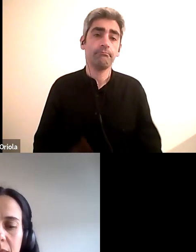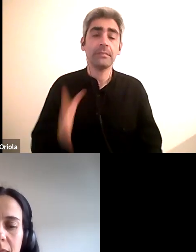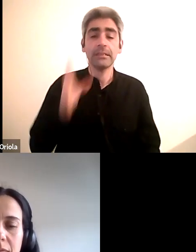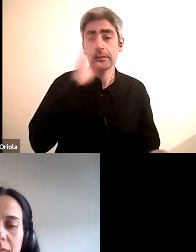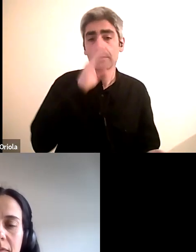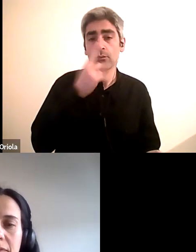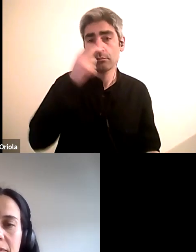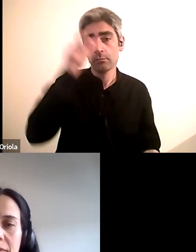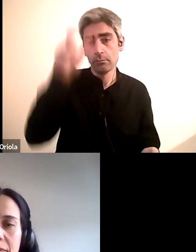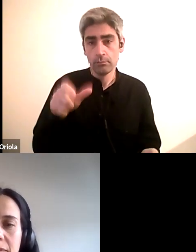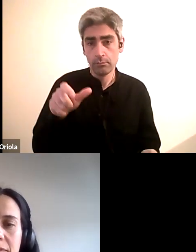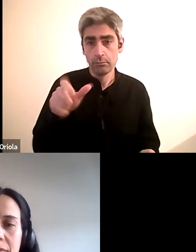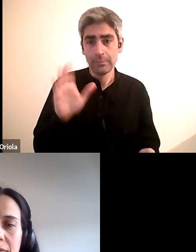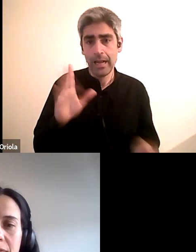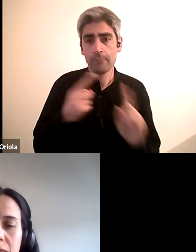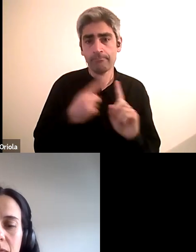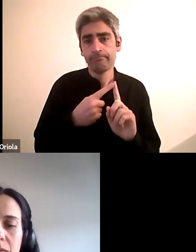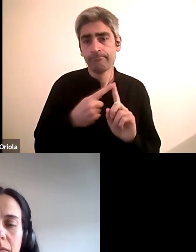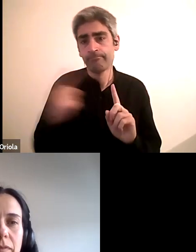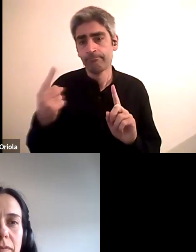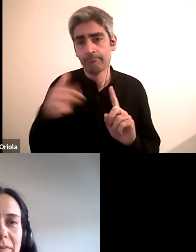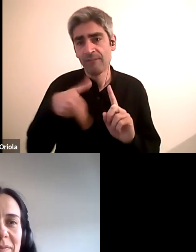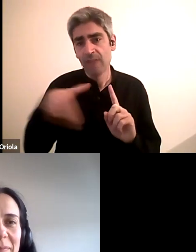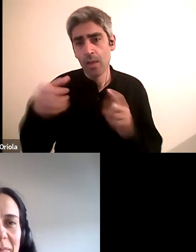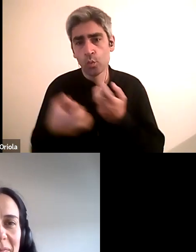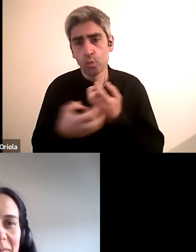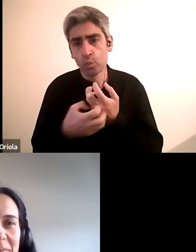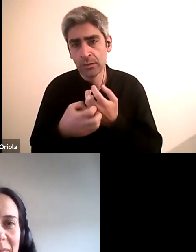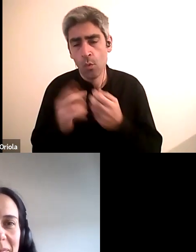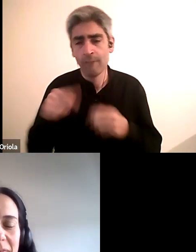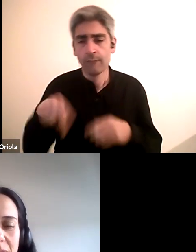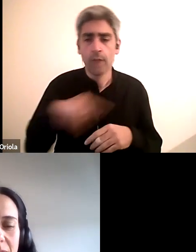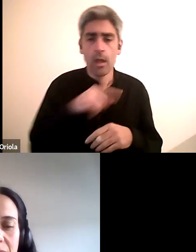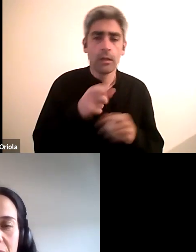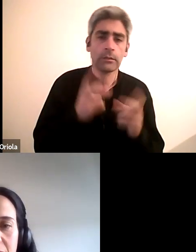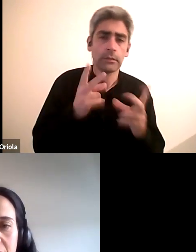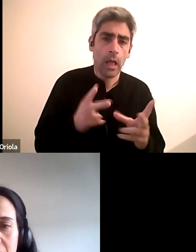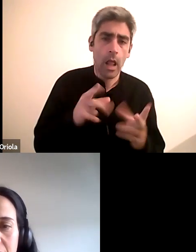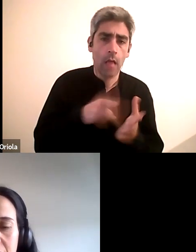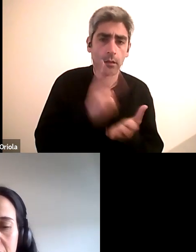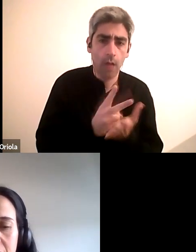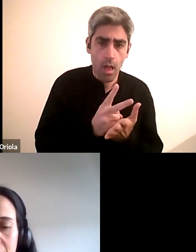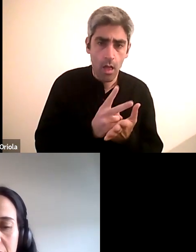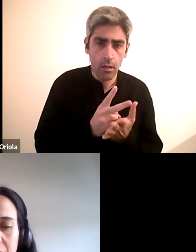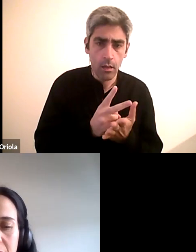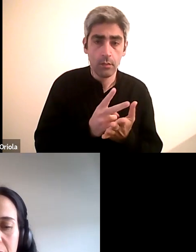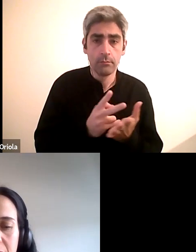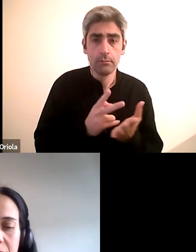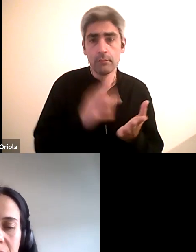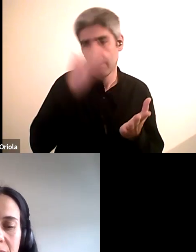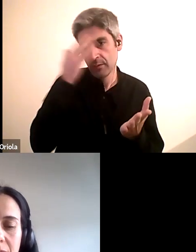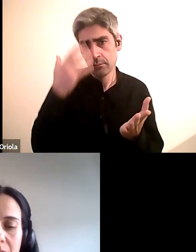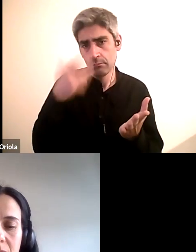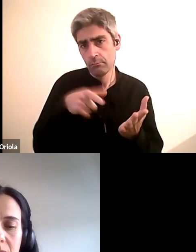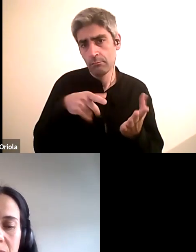se alguém está a deslocar-se para a cozinha ou a deslocar-se para a sala e cai, dificilmente será considerado